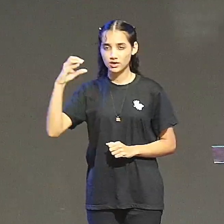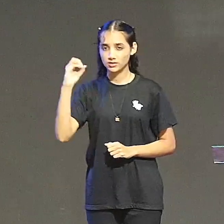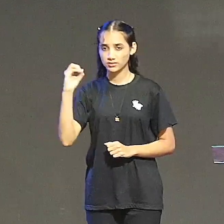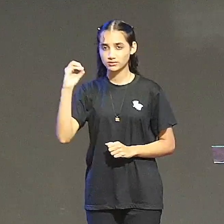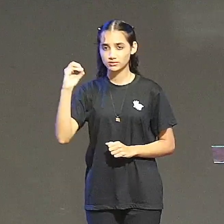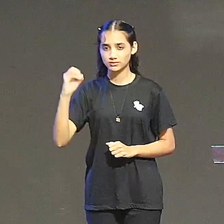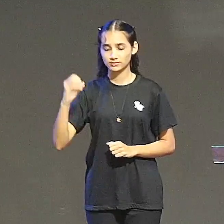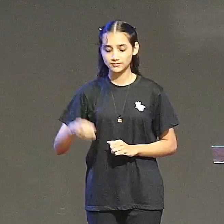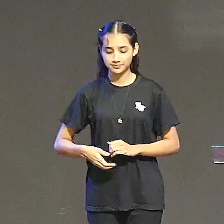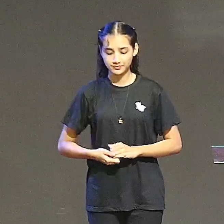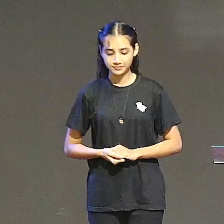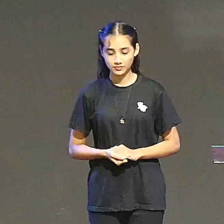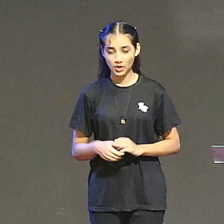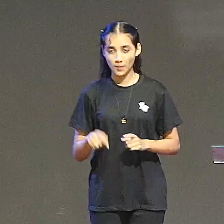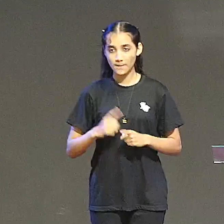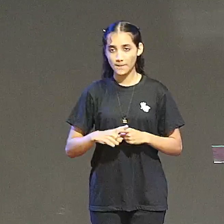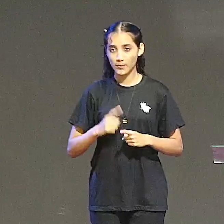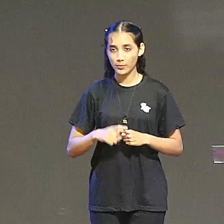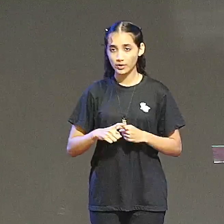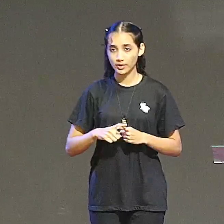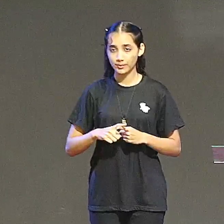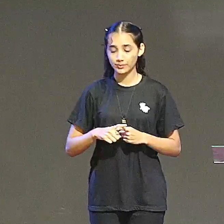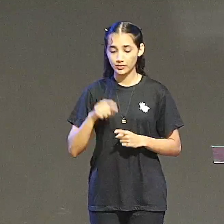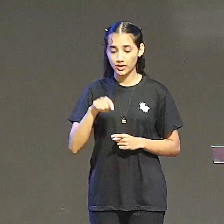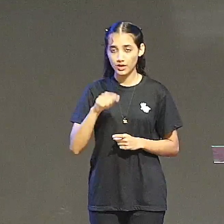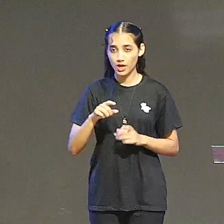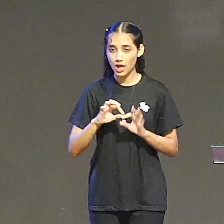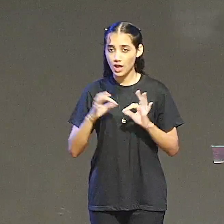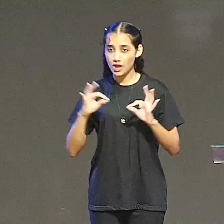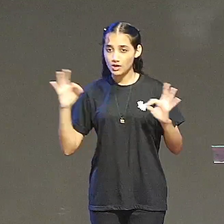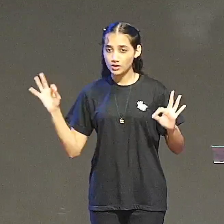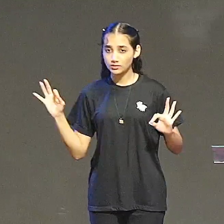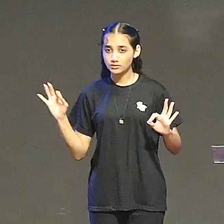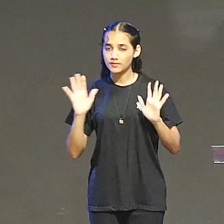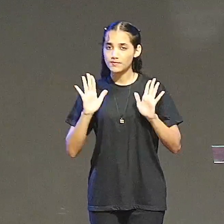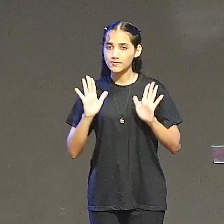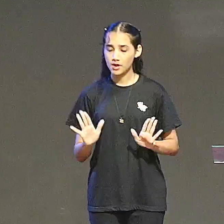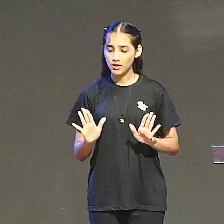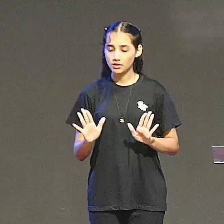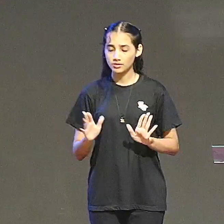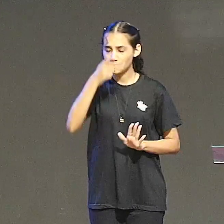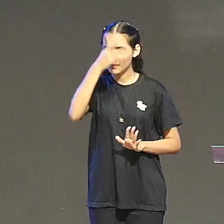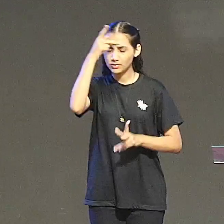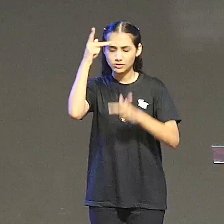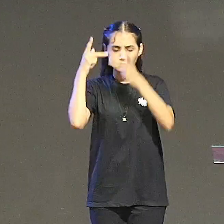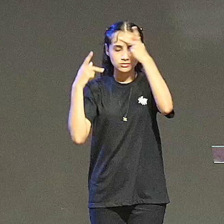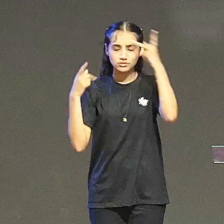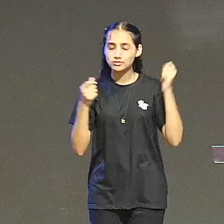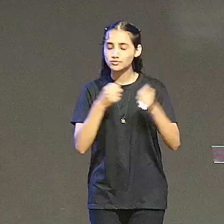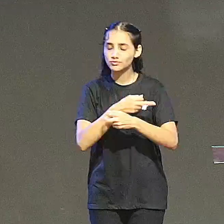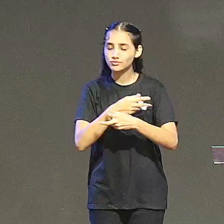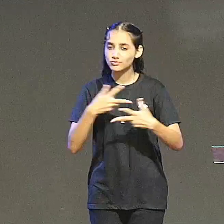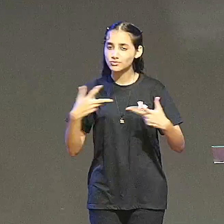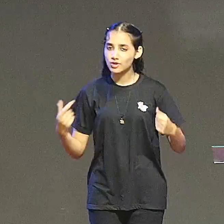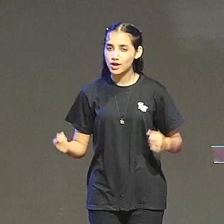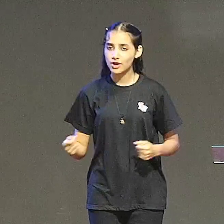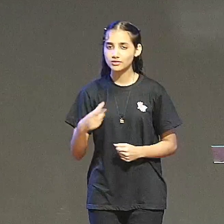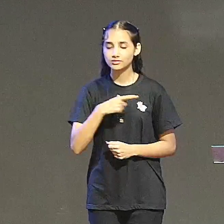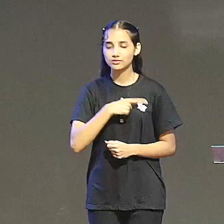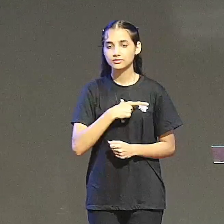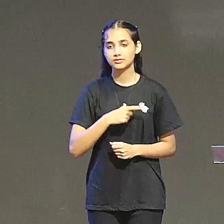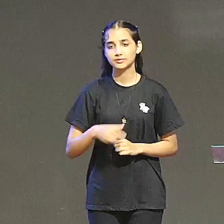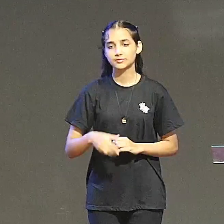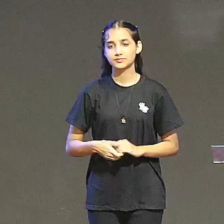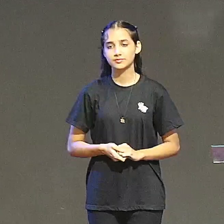340 porque o nosso planeta é grande mas a gente tem muita gente e se a gente pensa que o nosso